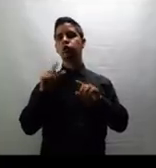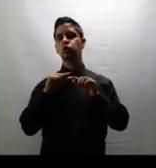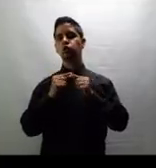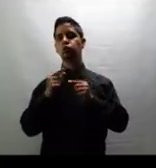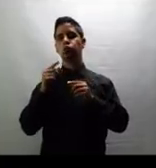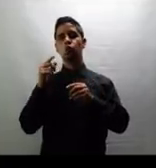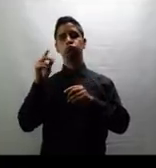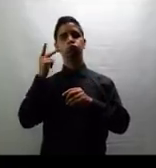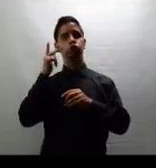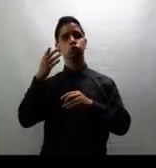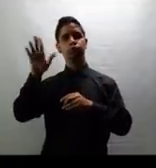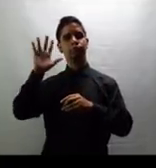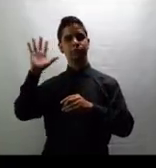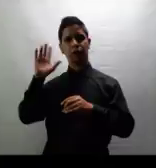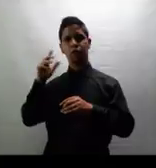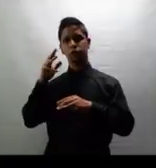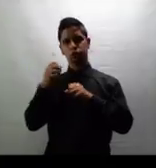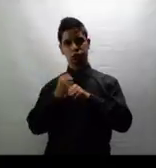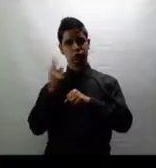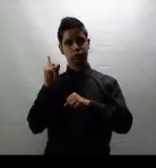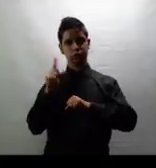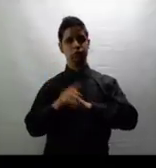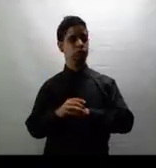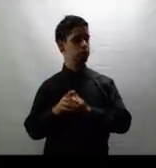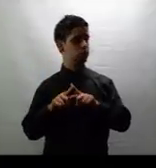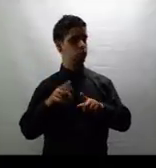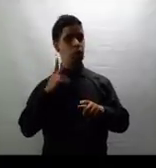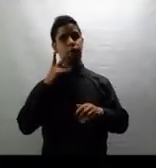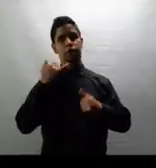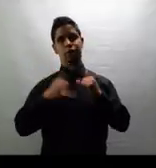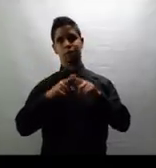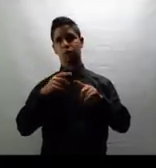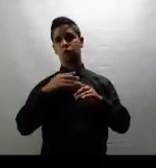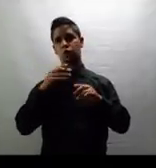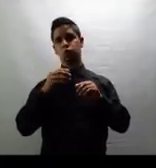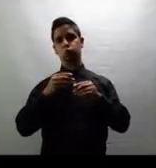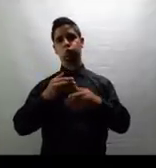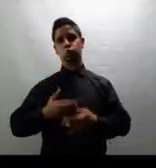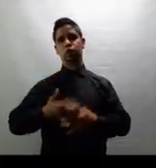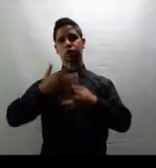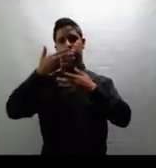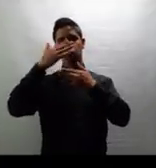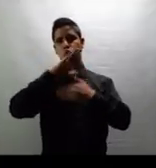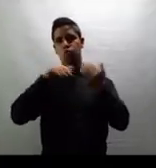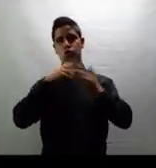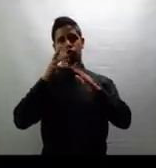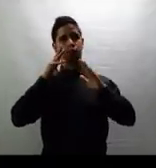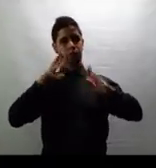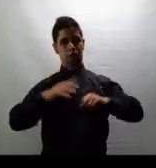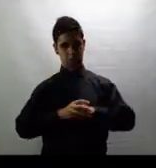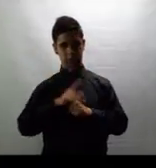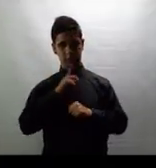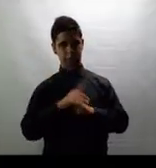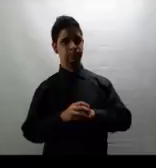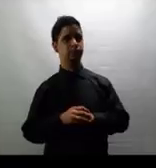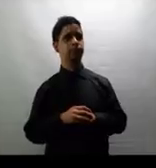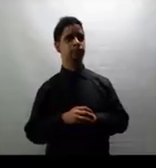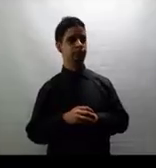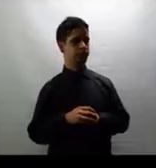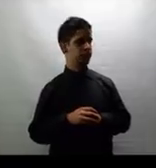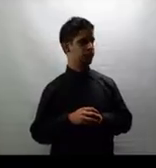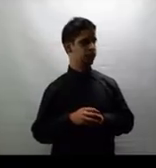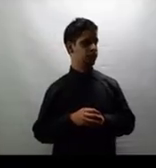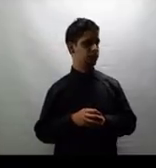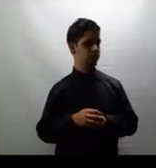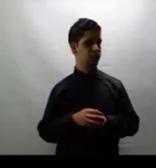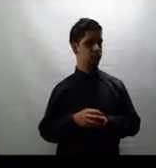aquí esto usted lee los créditos y usted se muere porque verdaderamente todos los créditos son inventados o teóricos si son seudónimos ninguno de